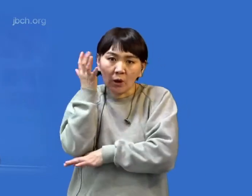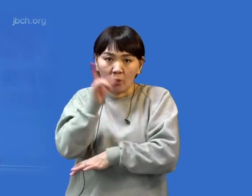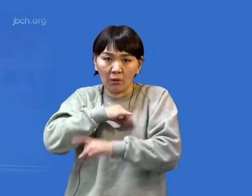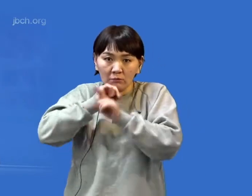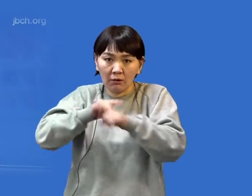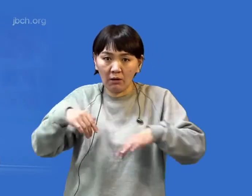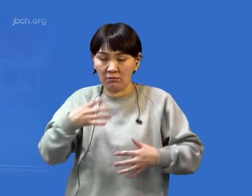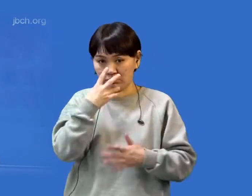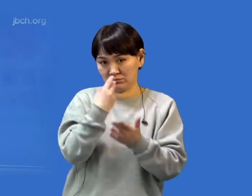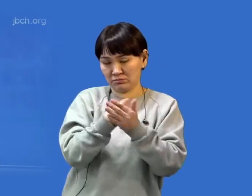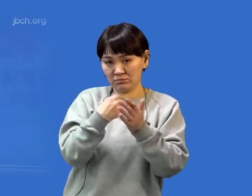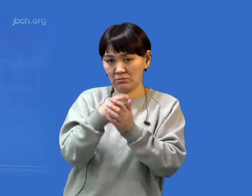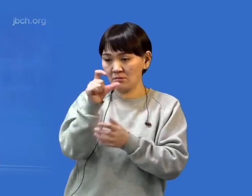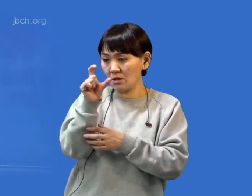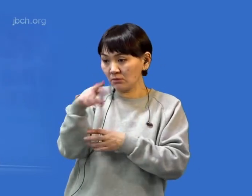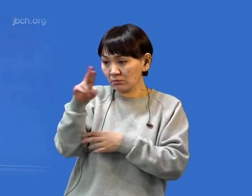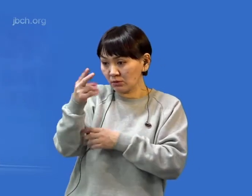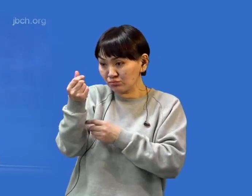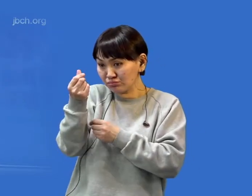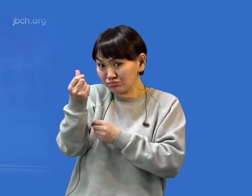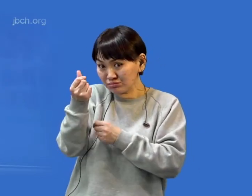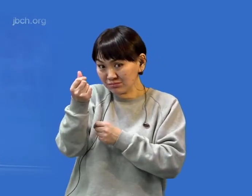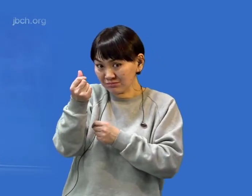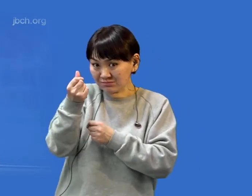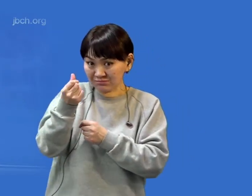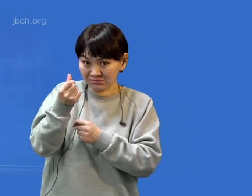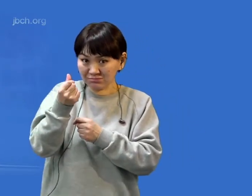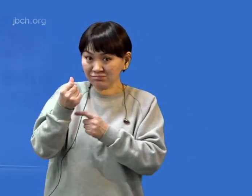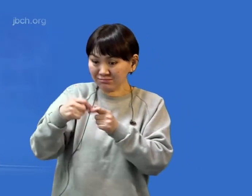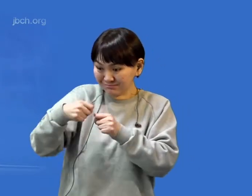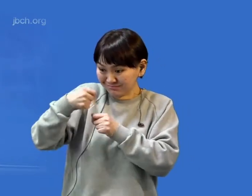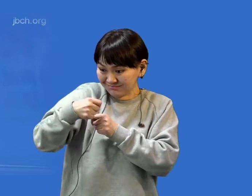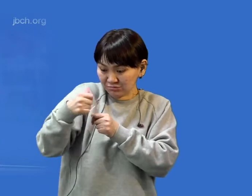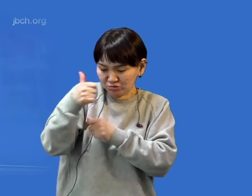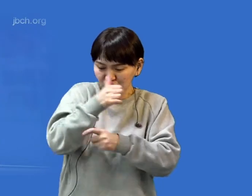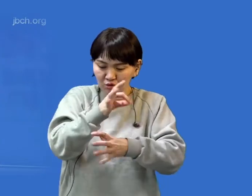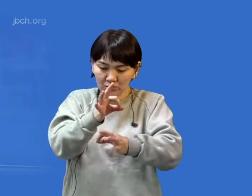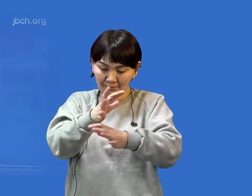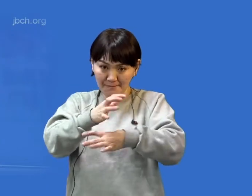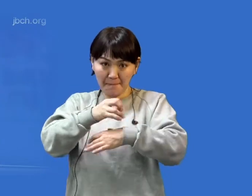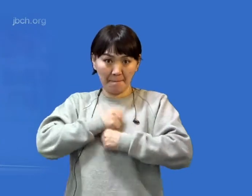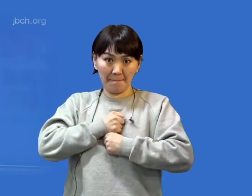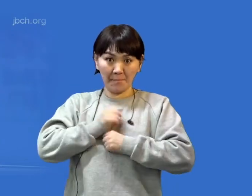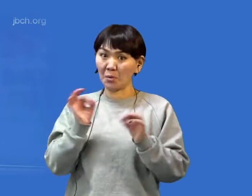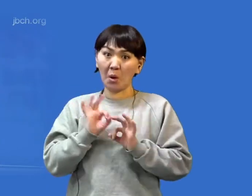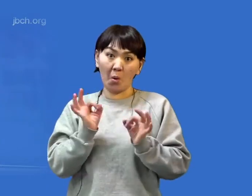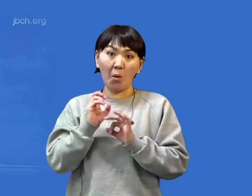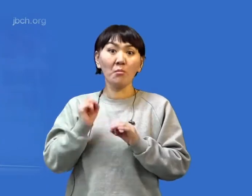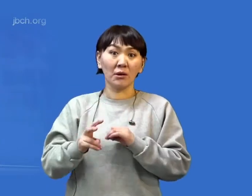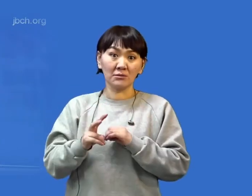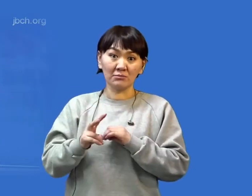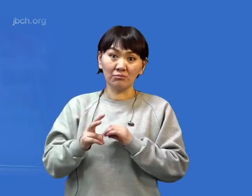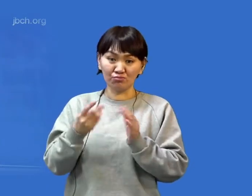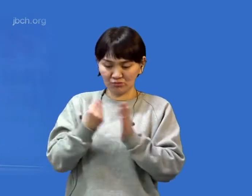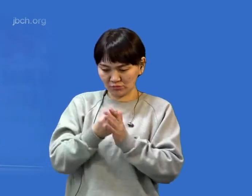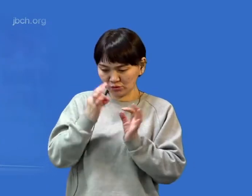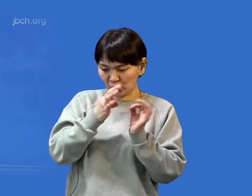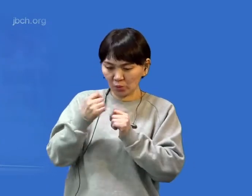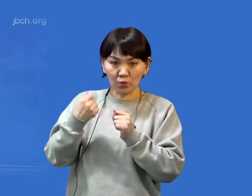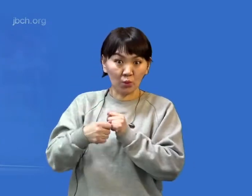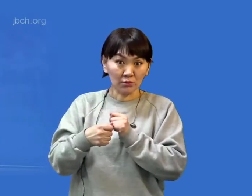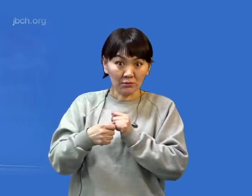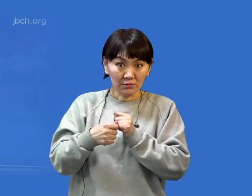Энэ эд хөрөнгө гэж үүндээ сайн захиргаадж амьдрахгүй байх юм бол Бурхан бидэнд туслан гэсэн үнэн болон